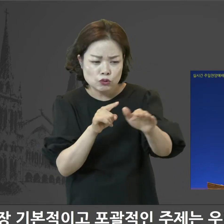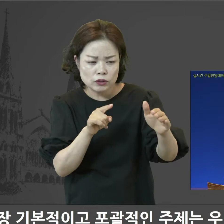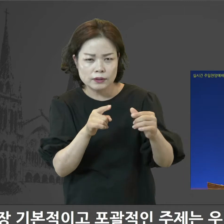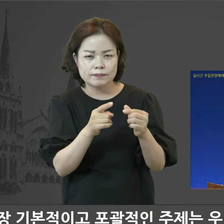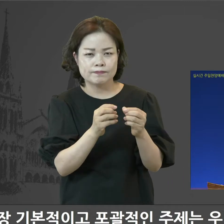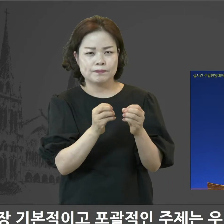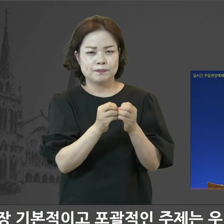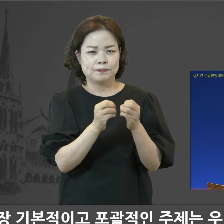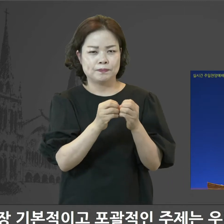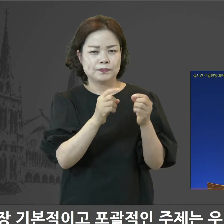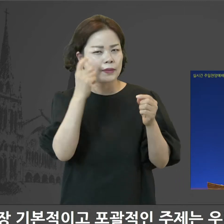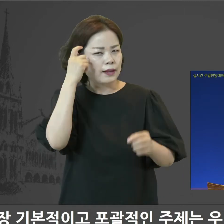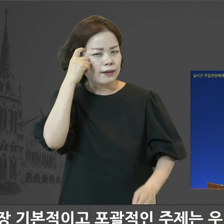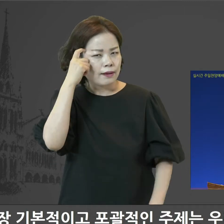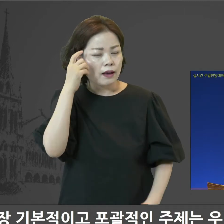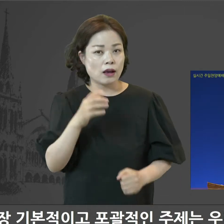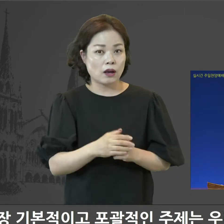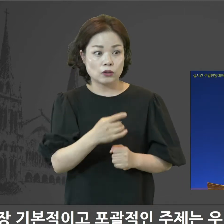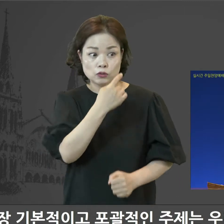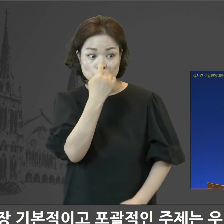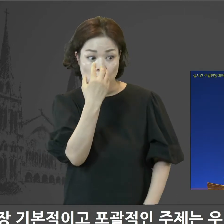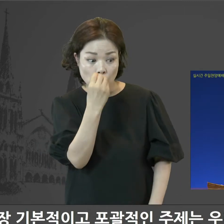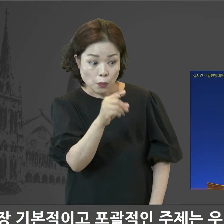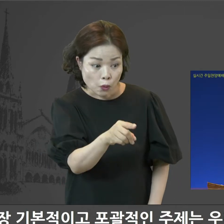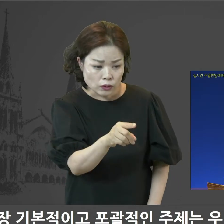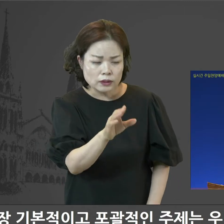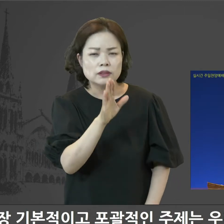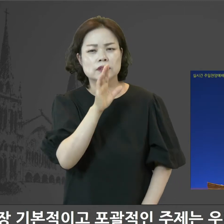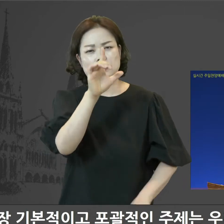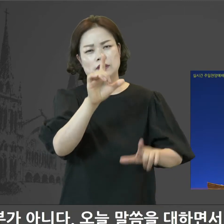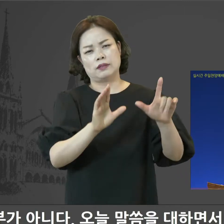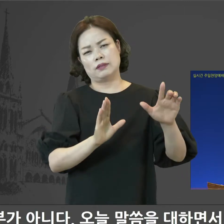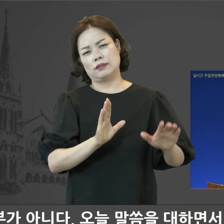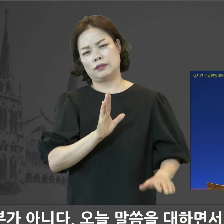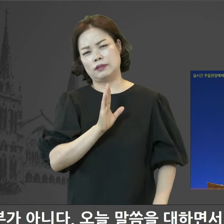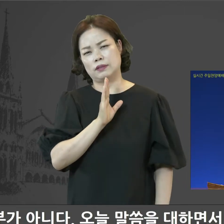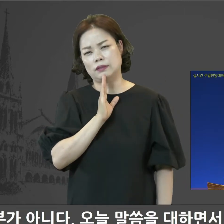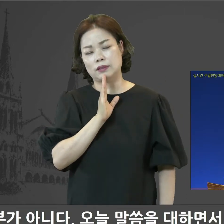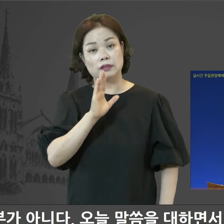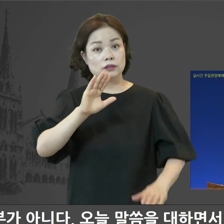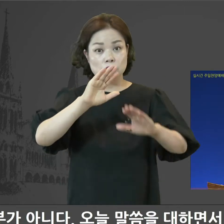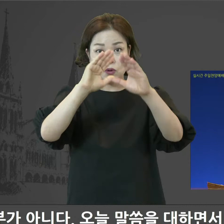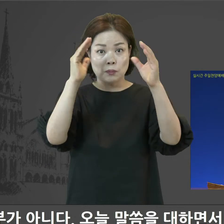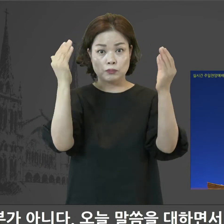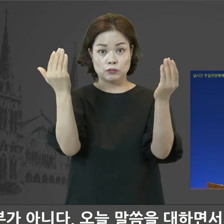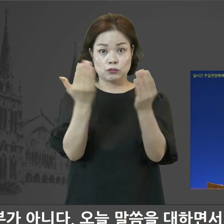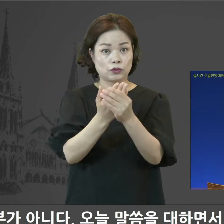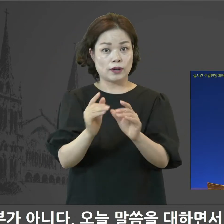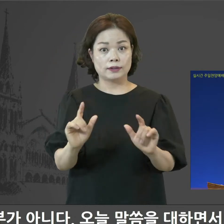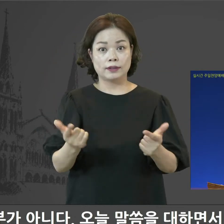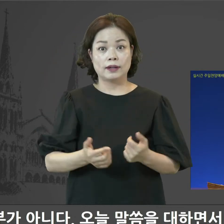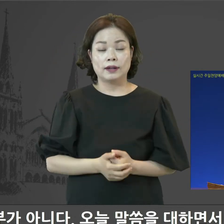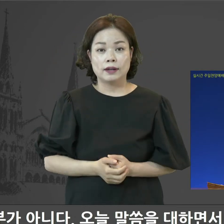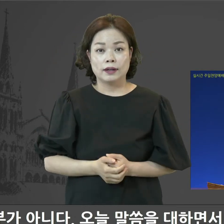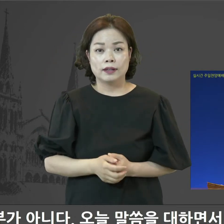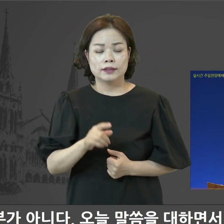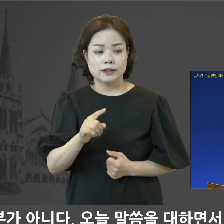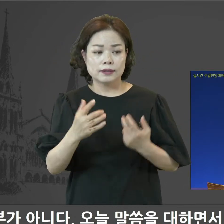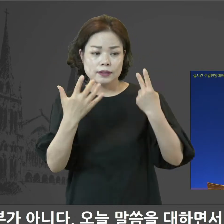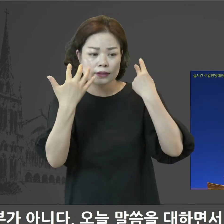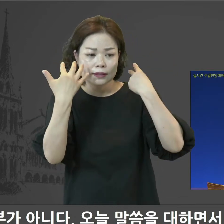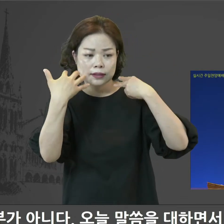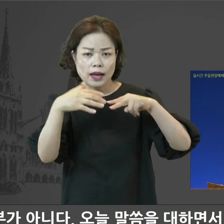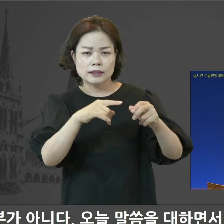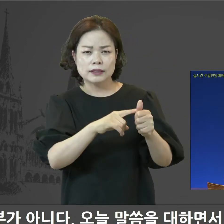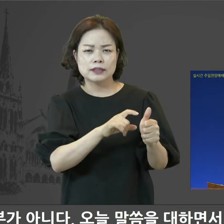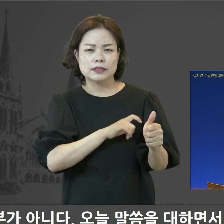문구를 기억했으면 좋겠습니다. 눈에 보이는 현실이 실제의 전부가 아니다. 이것은 다니엘이라는